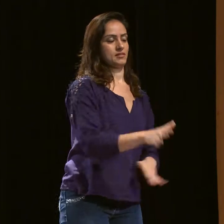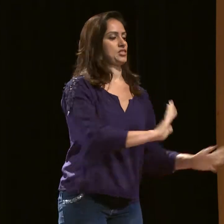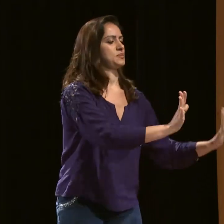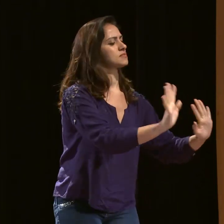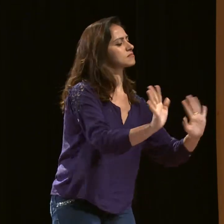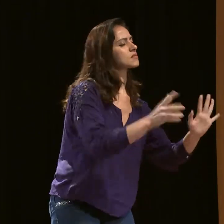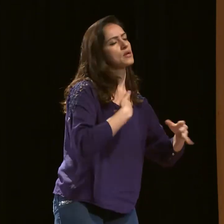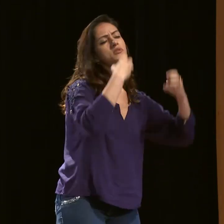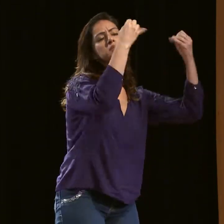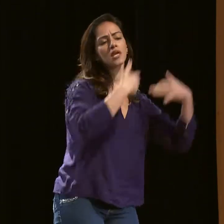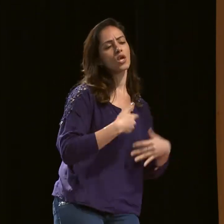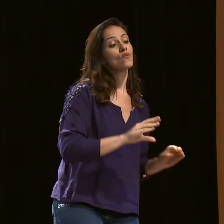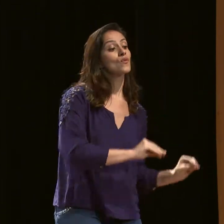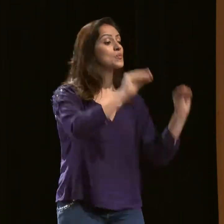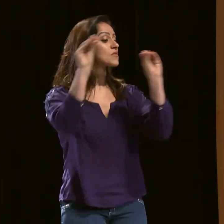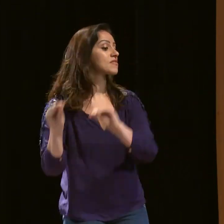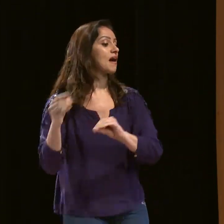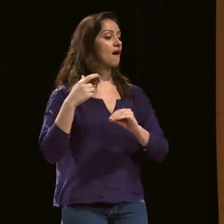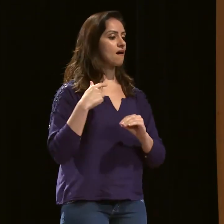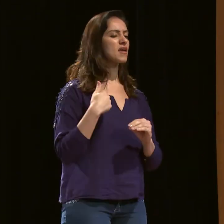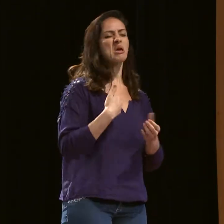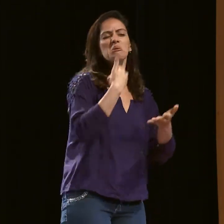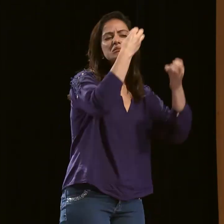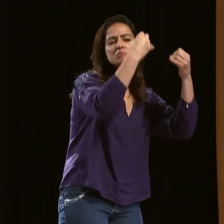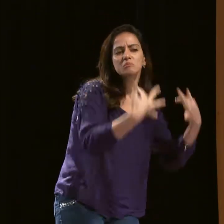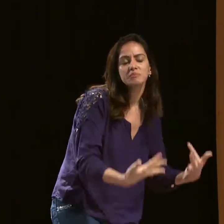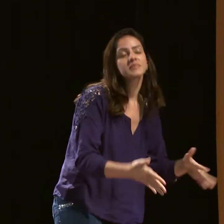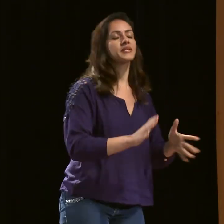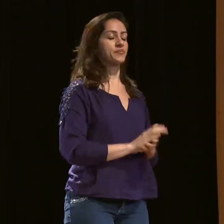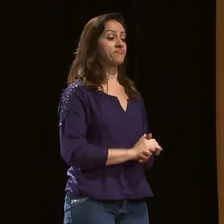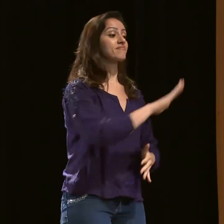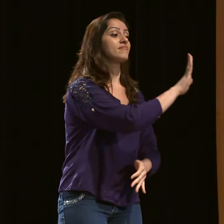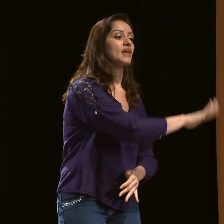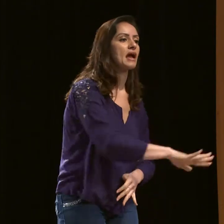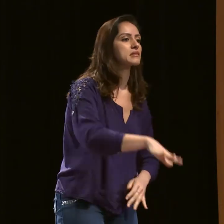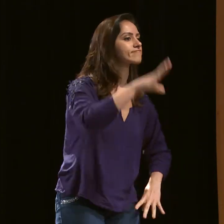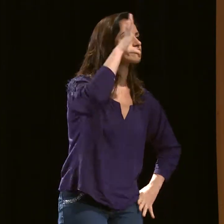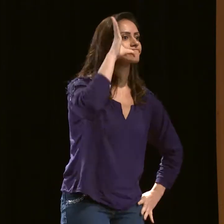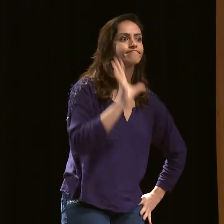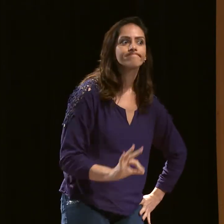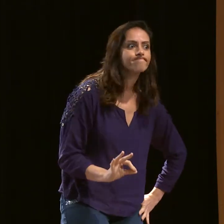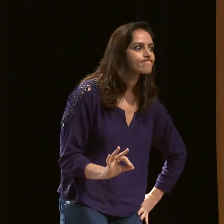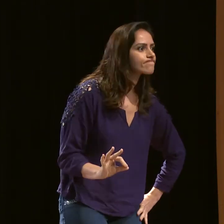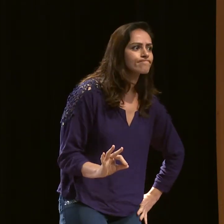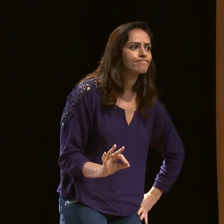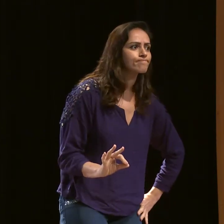despedia das crianças, falei: olha, eu preciso me mudar, porque eu vou, né? Expliquei tudo para elas. Aí as crianças não